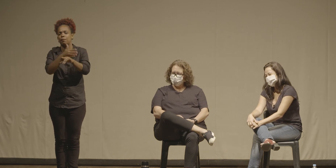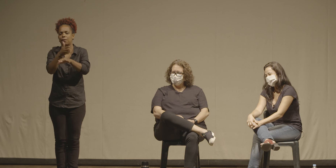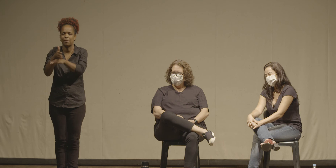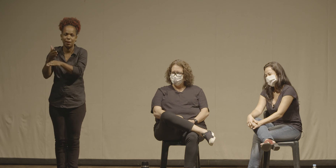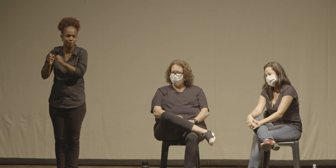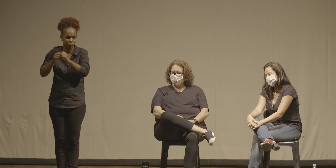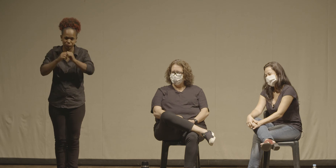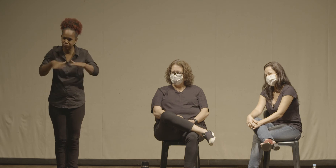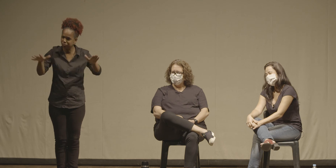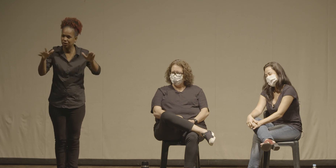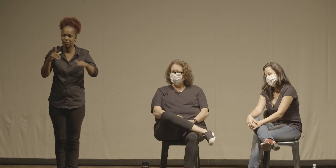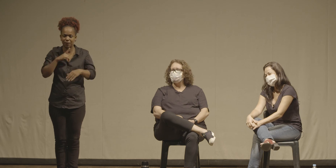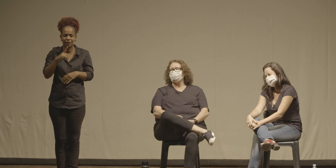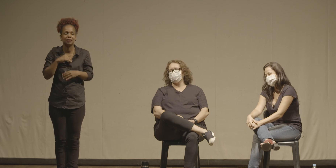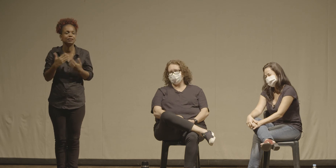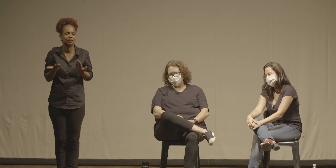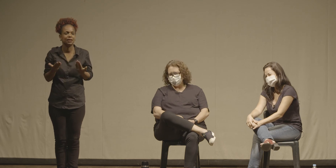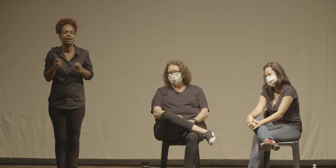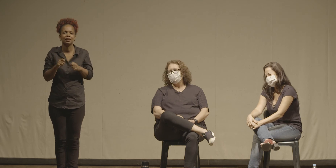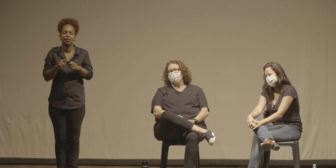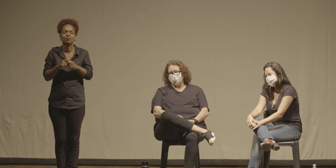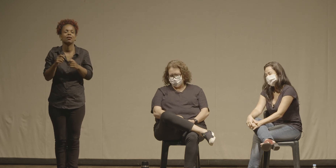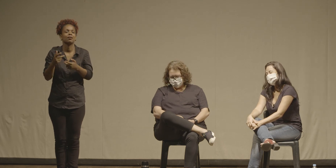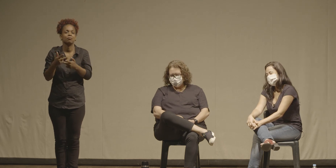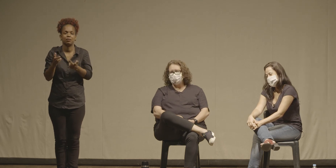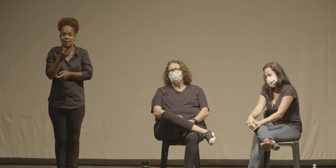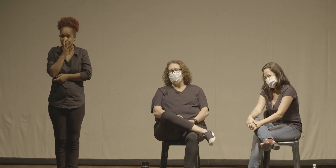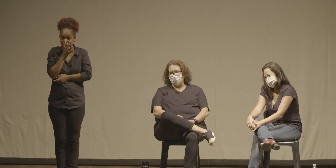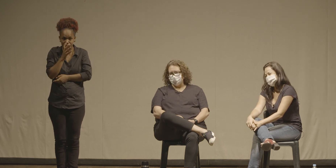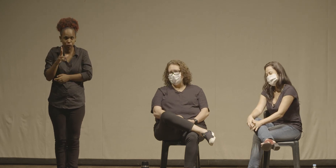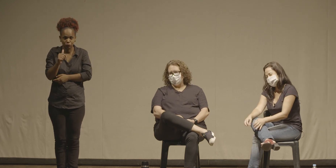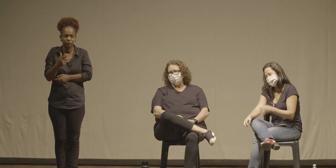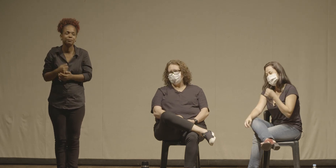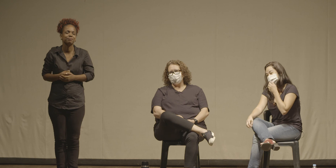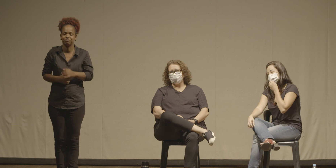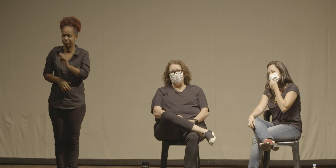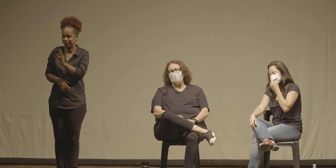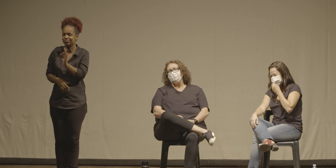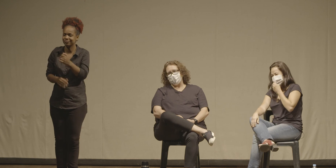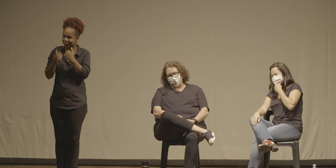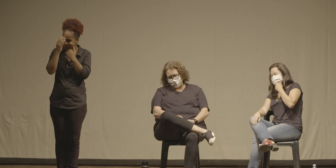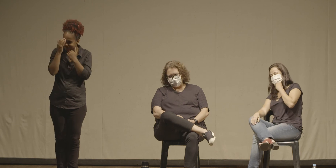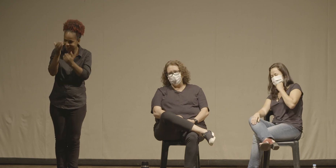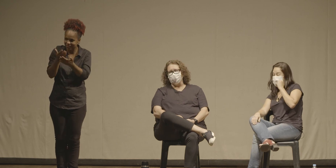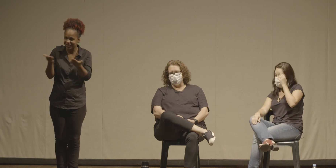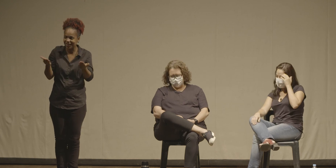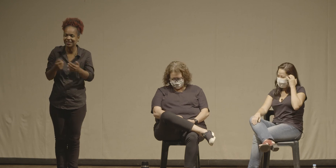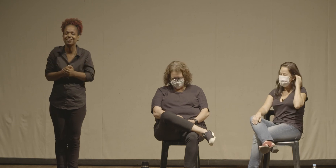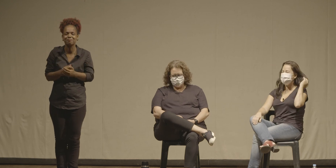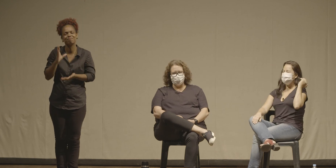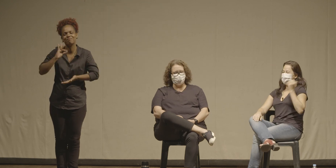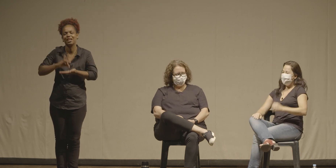distribuir o projeto, que é isso que a gente faz, né? A gente faz o audiovisual para as pessoas assistirem, né? Exatamente. Muito obrigada.